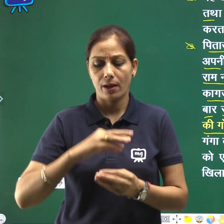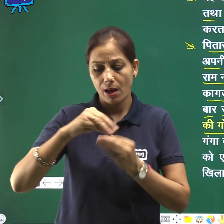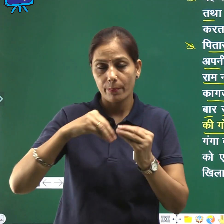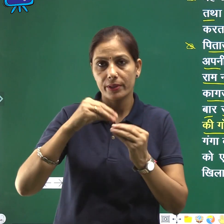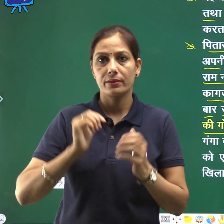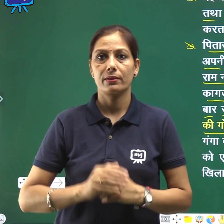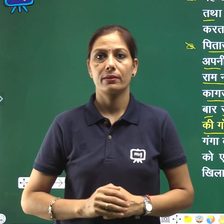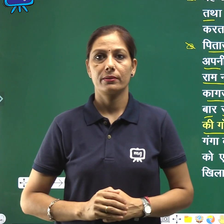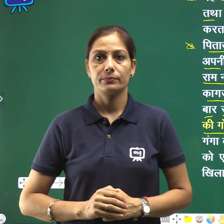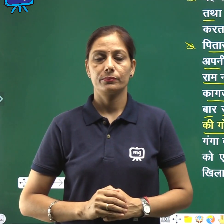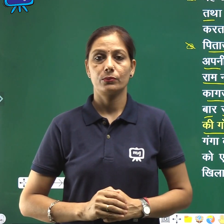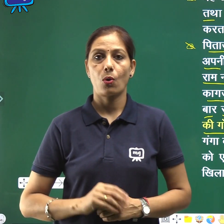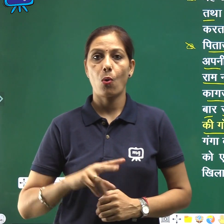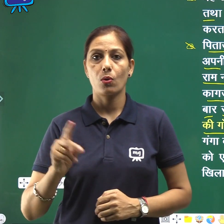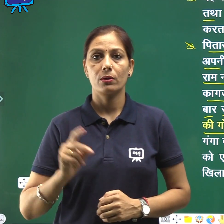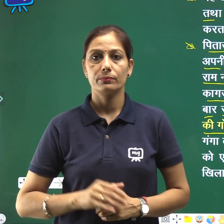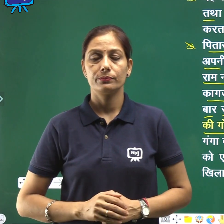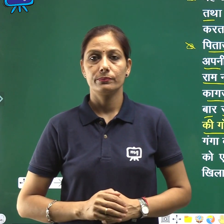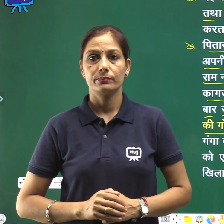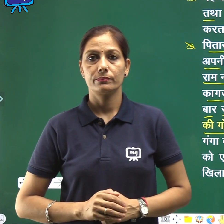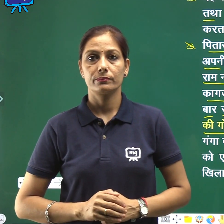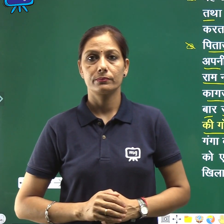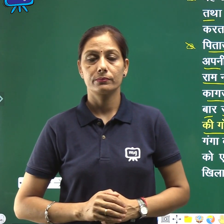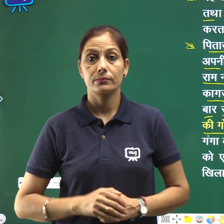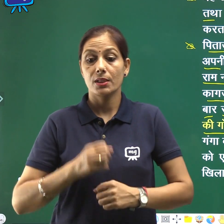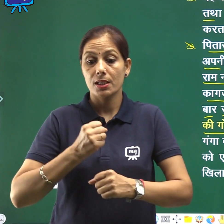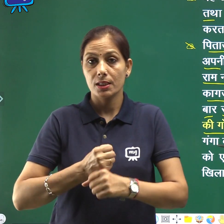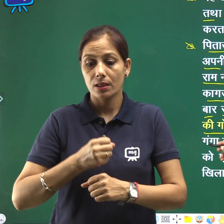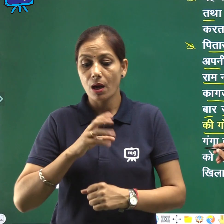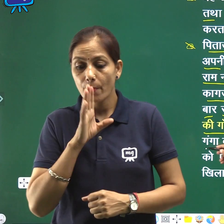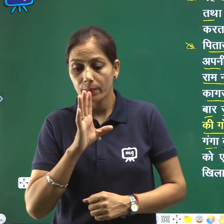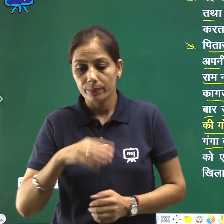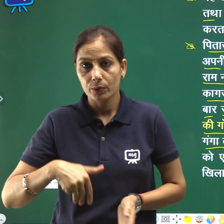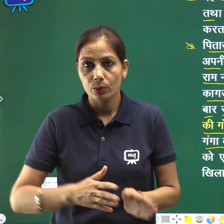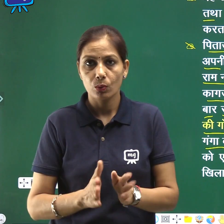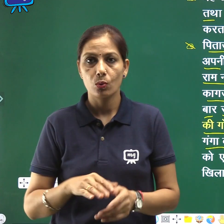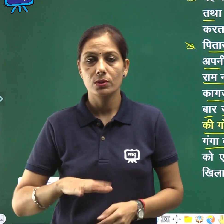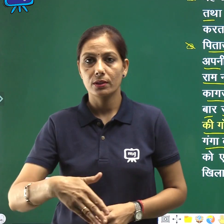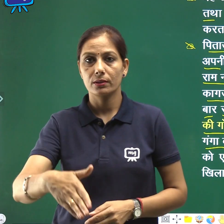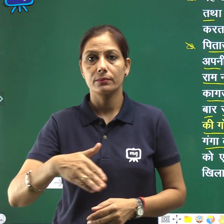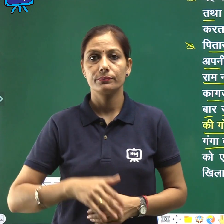लपेटते थे और गंगा की ओर जाकर